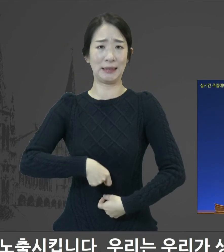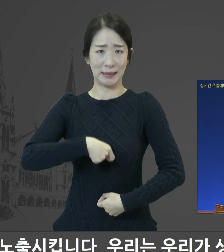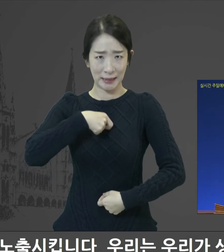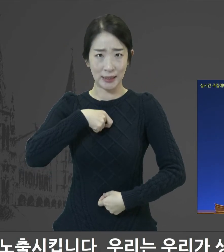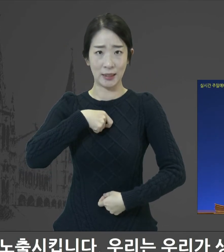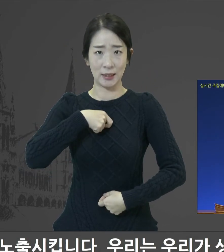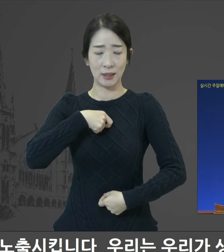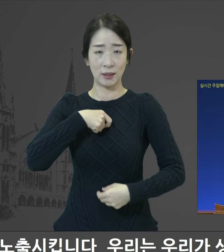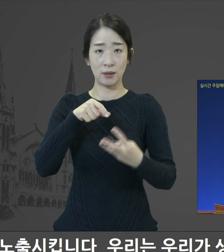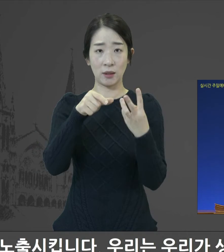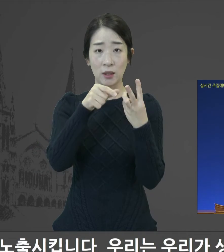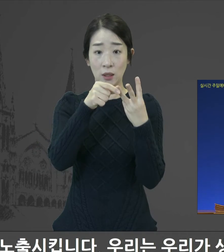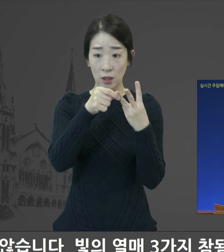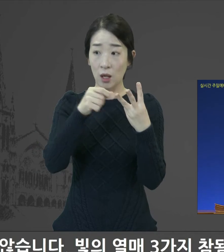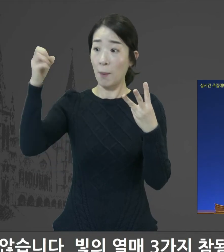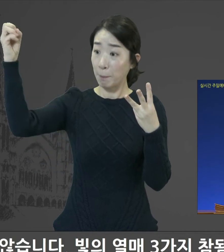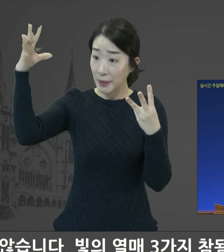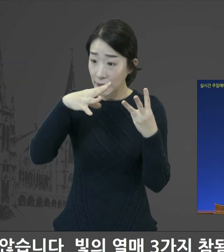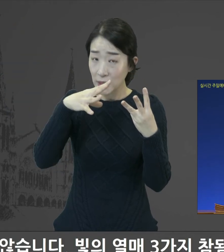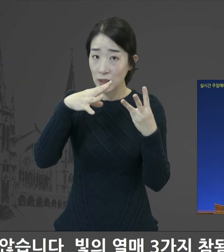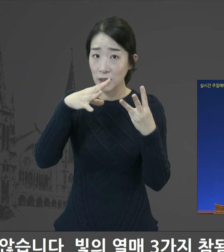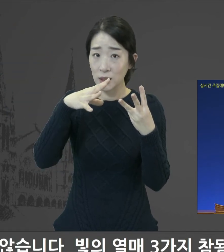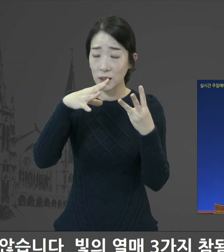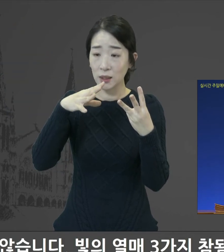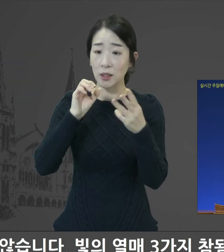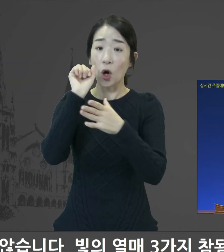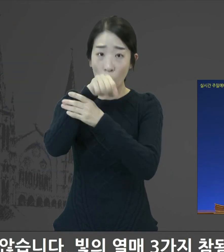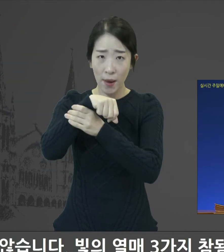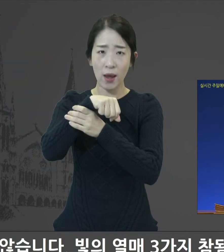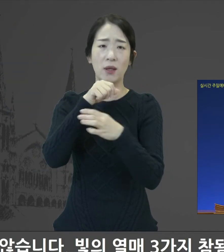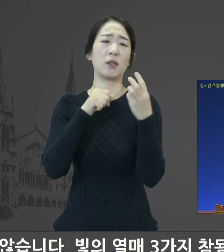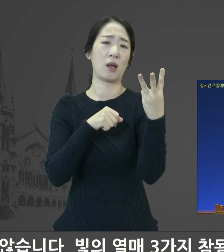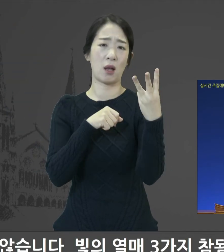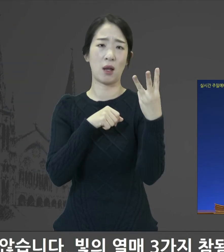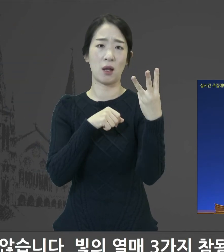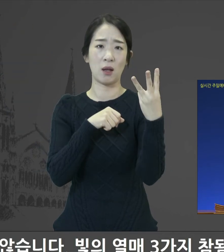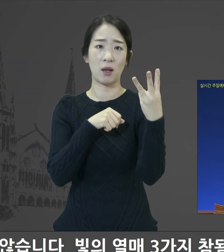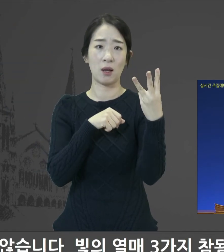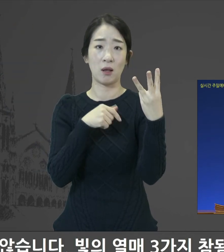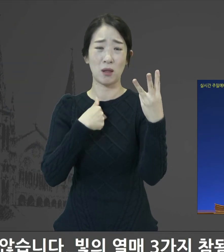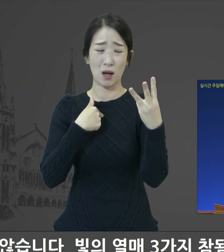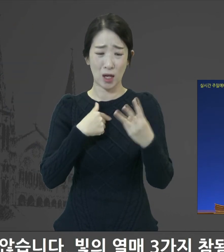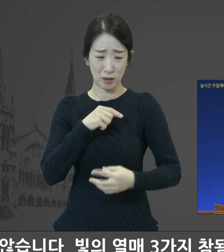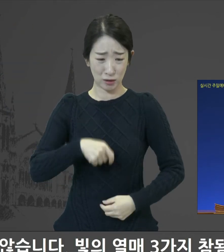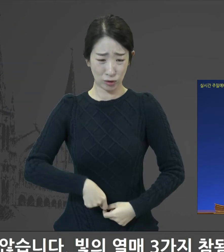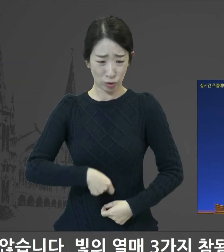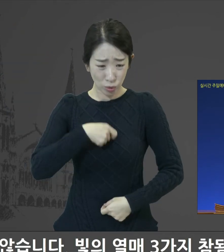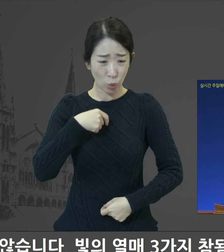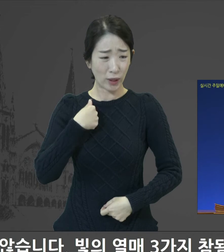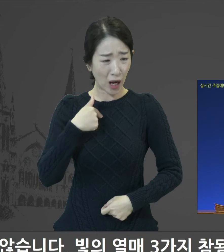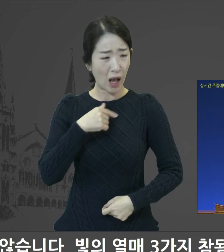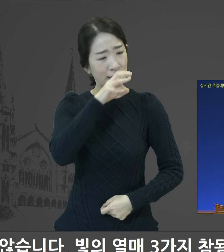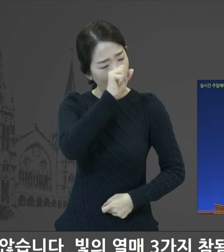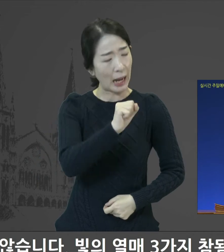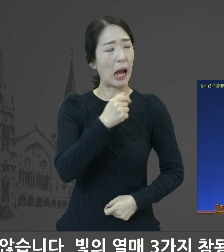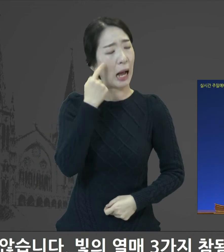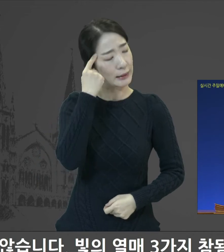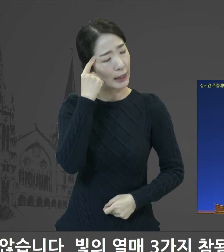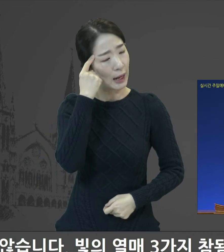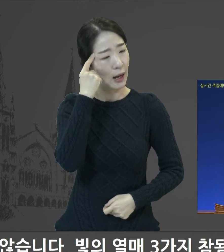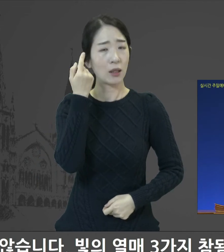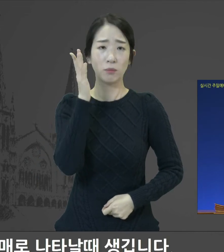열매로 나타날 때만 그게 생기는 겁니다. 내가 내 스스로 착해지려 해도 내가 생각하는 것만큼 나는 착하지